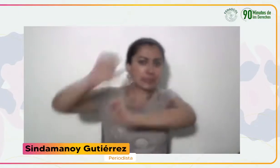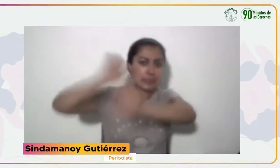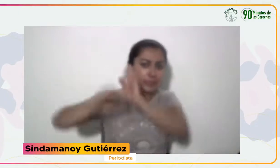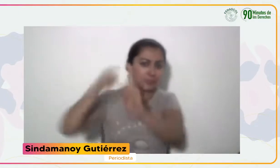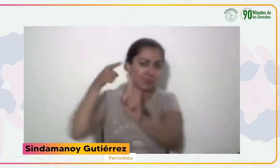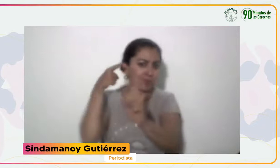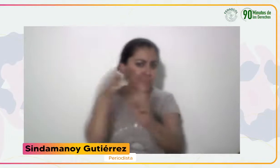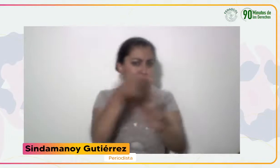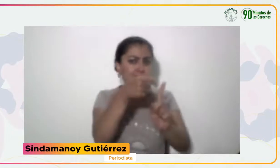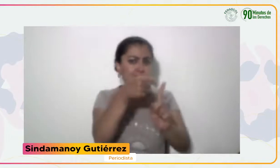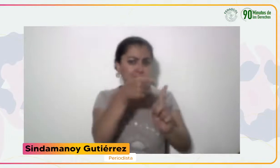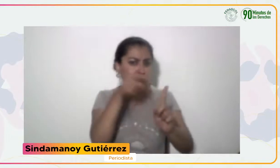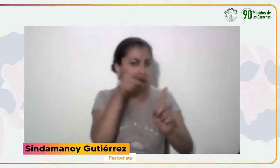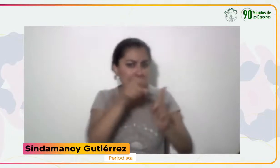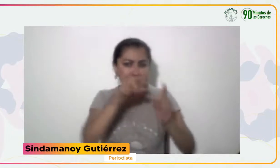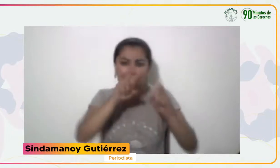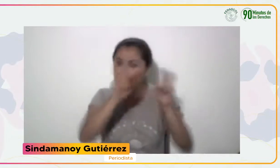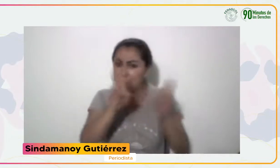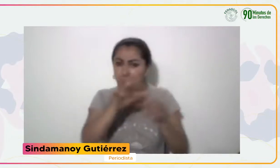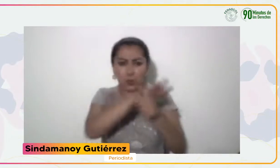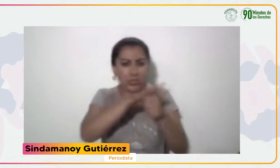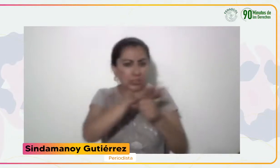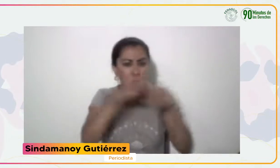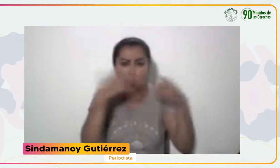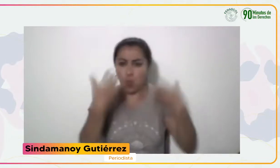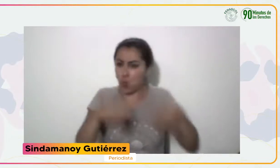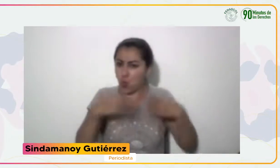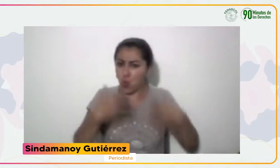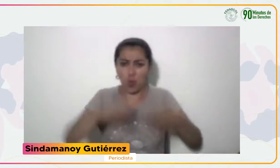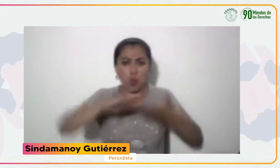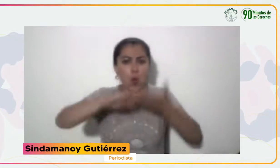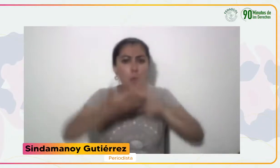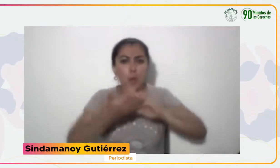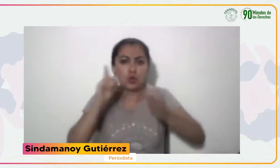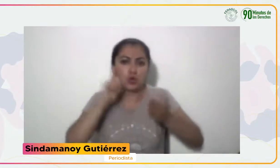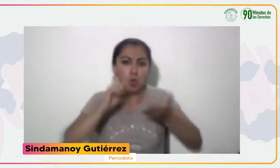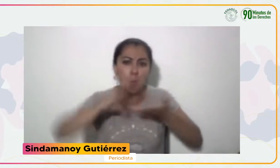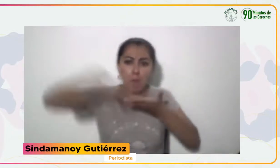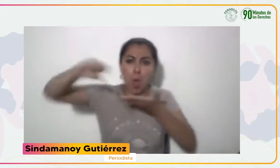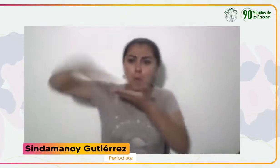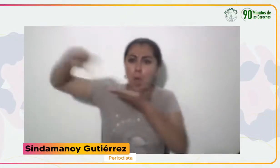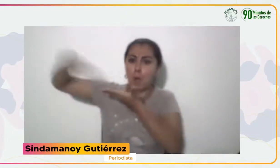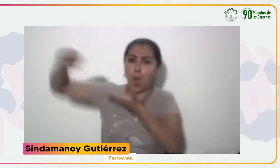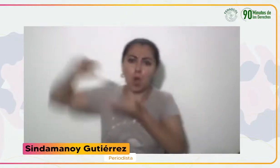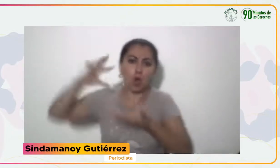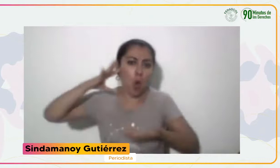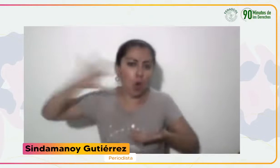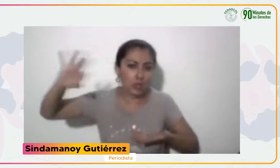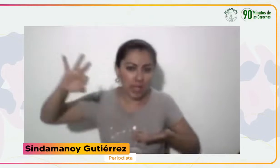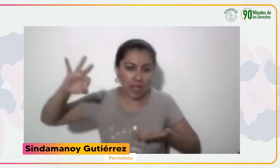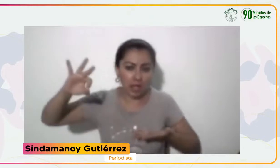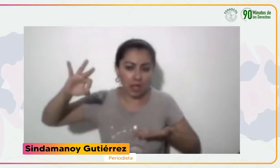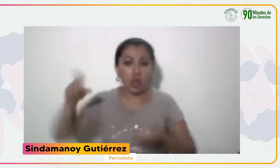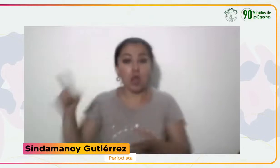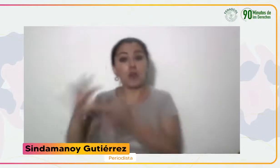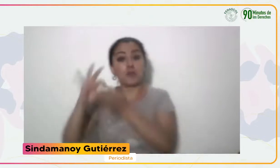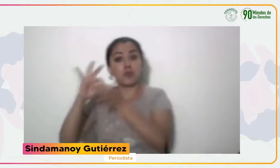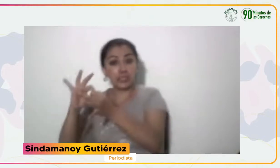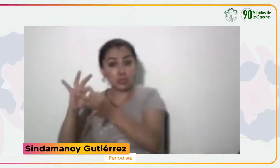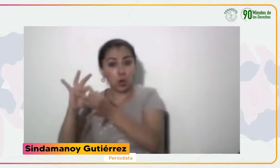la que lo estoy haciendo, soy yo la que estoy defendiendo y hablando sobre esta situación grave que vive la comunidad sorda y cómo